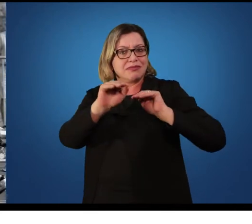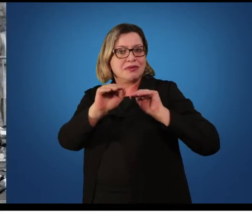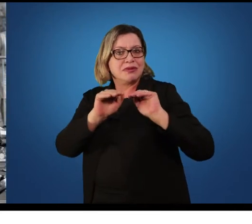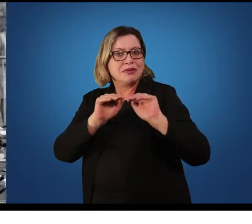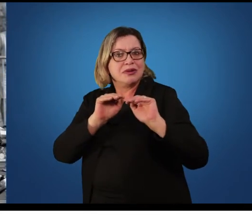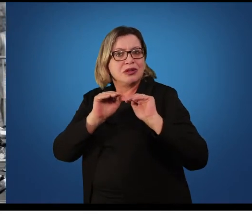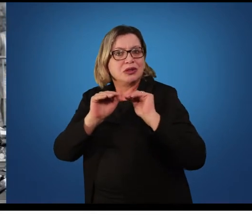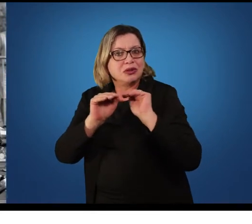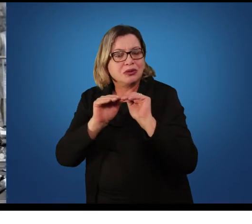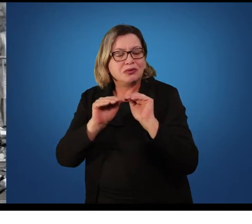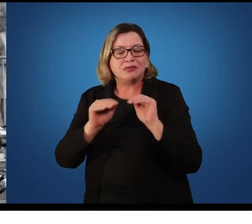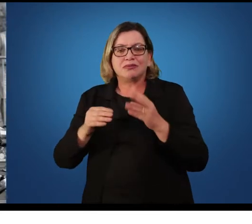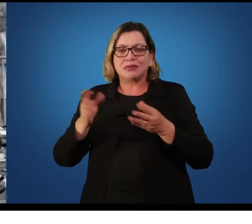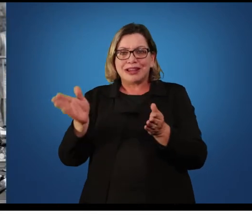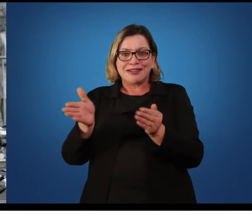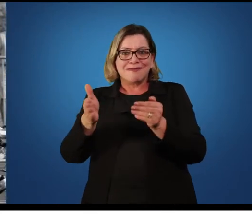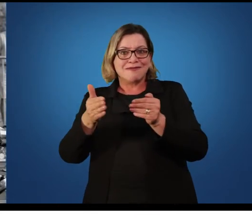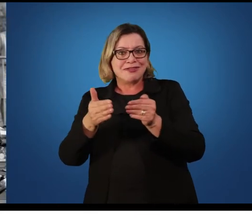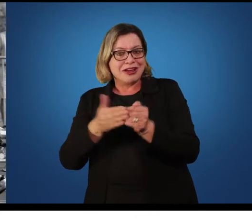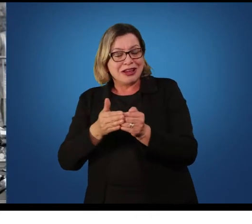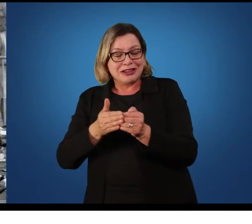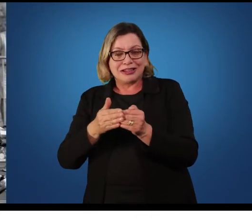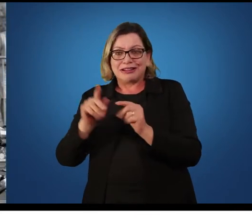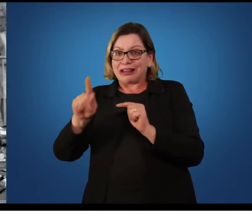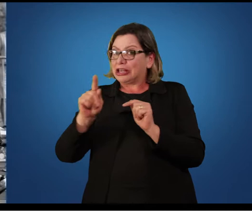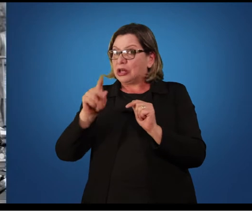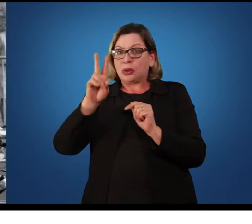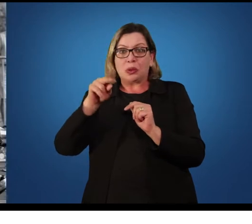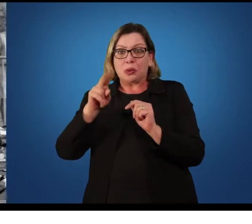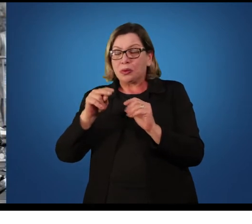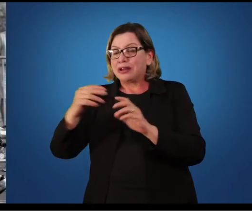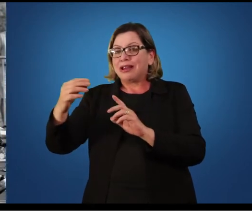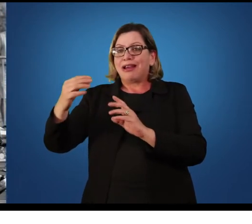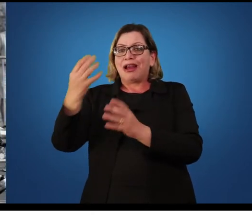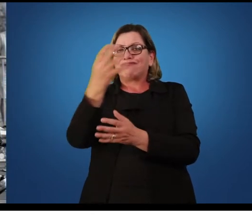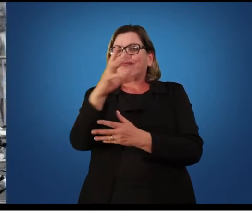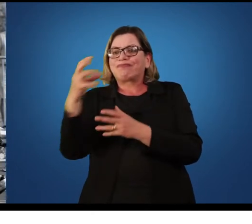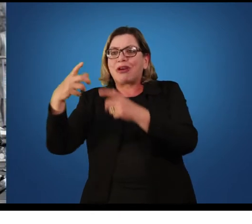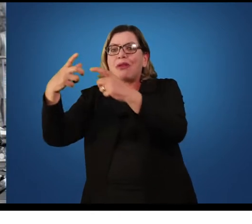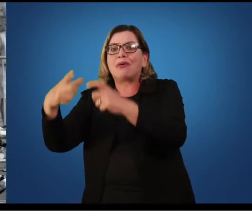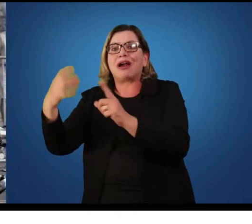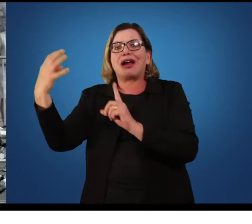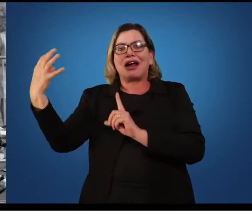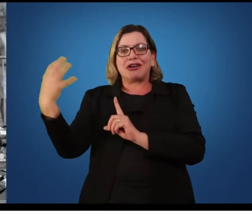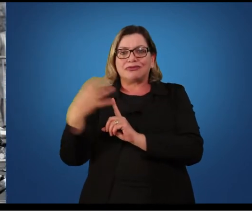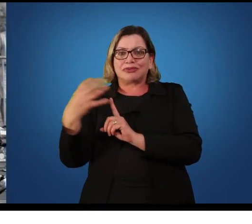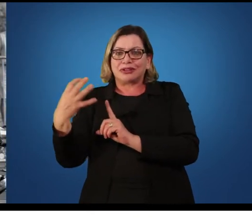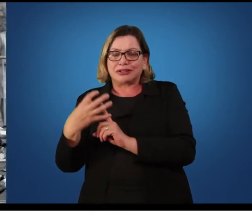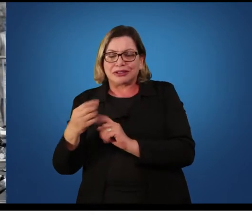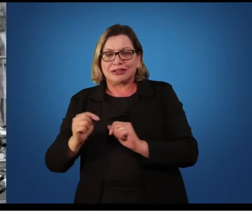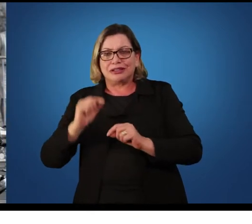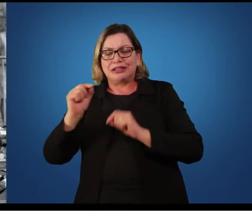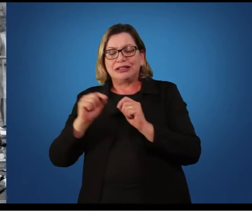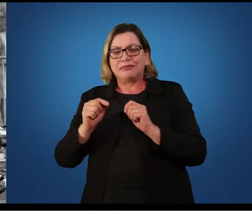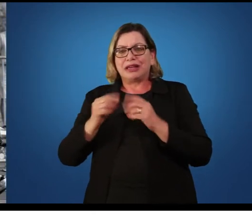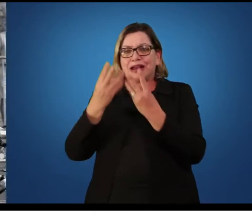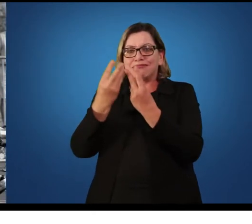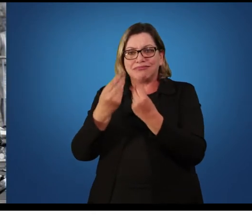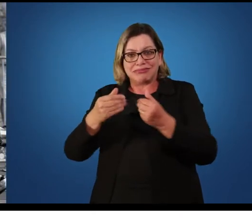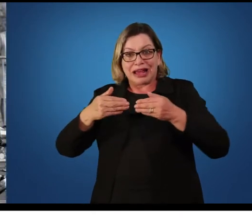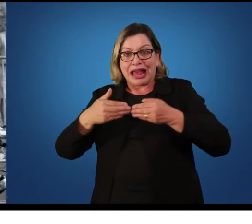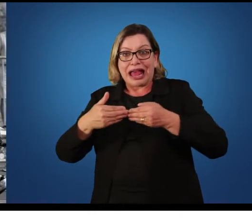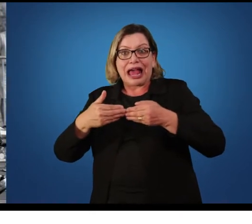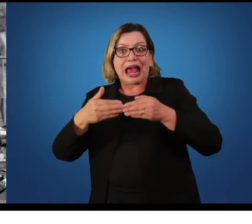habilidades que não têm mudanças ambientais. E habilidades motoras abertas,